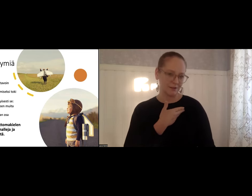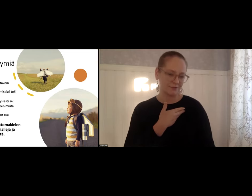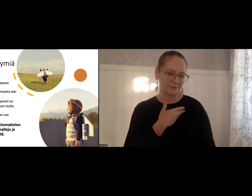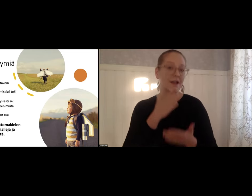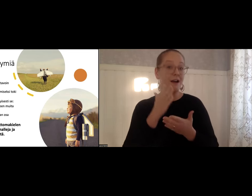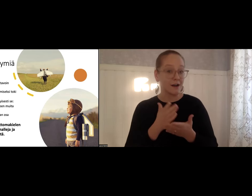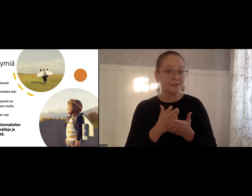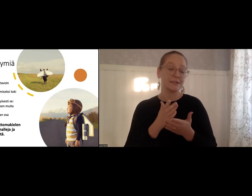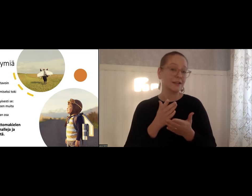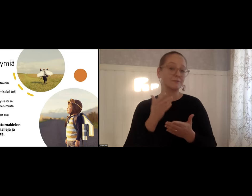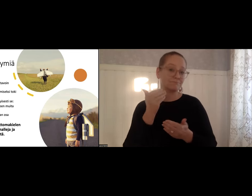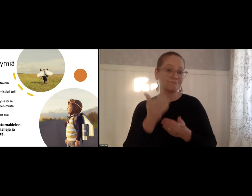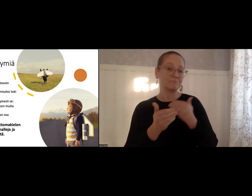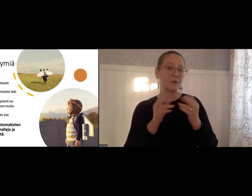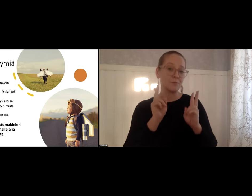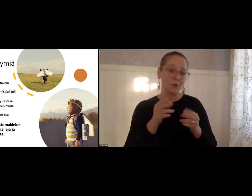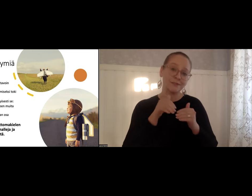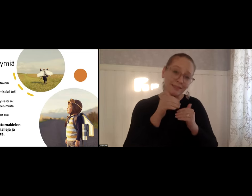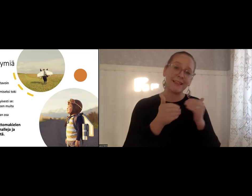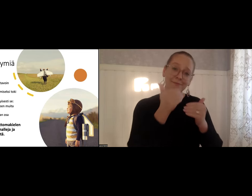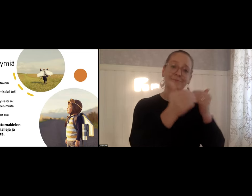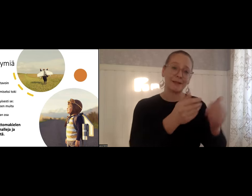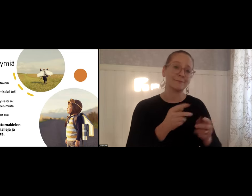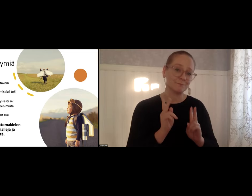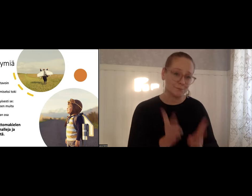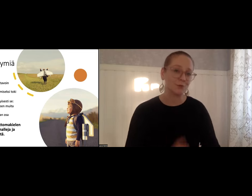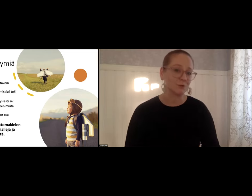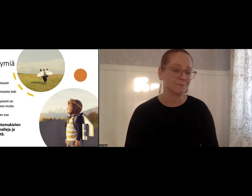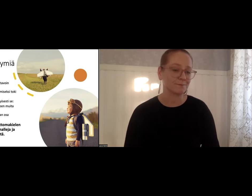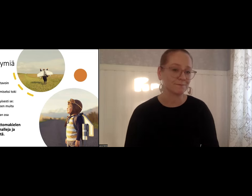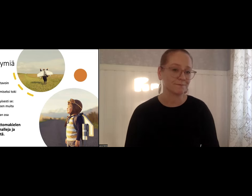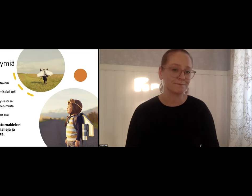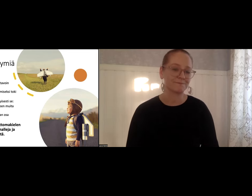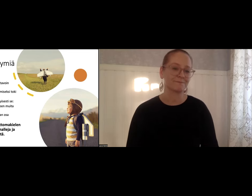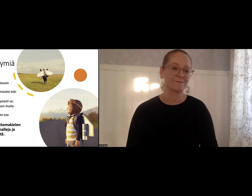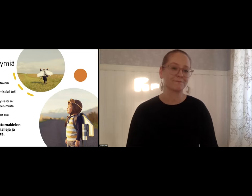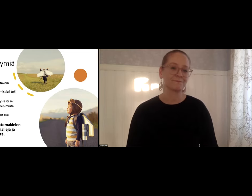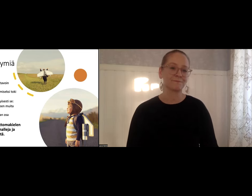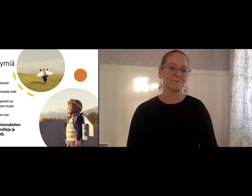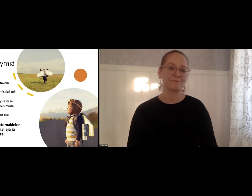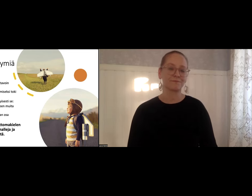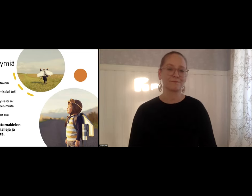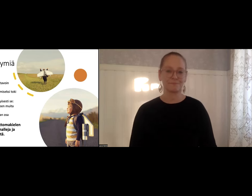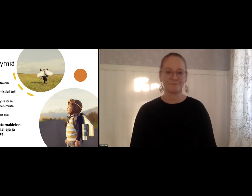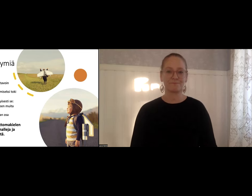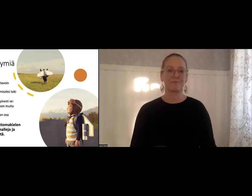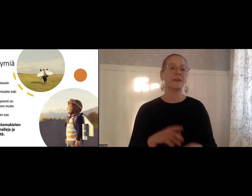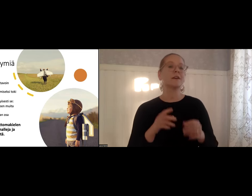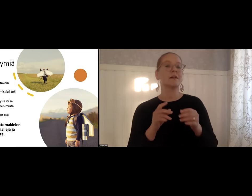täytyy aina muistaa, että paljon olemme jo tehneet, paljon olemme saaneet aikaiseksi ja asiat ovat